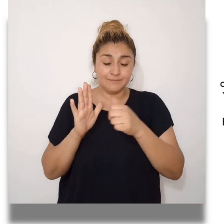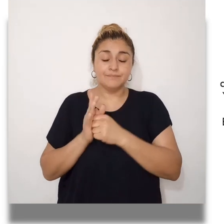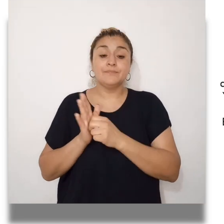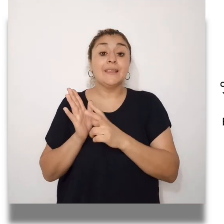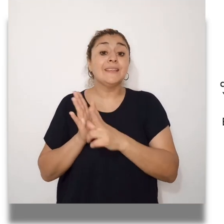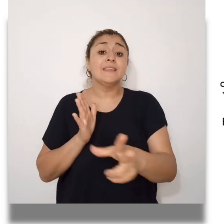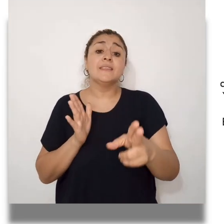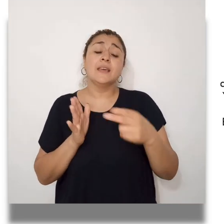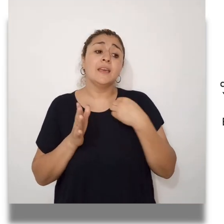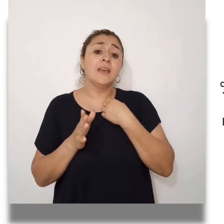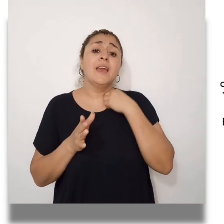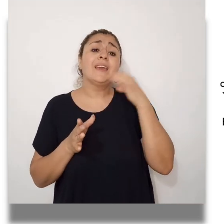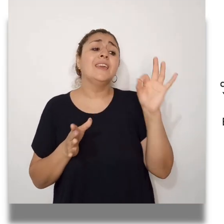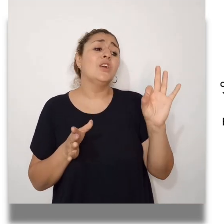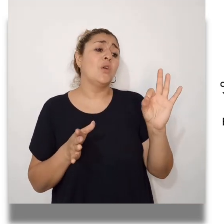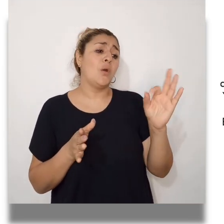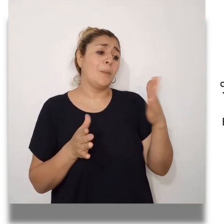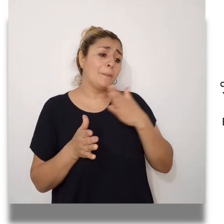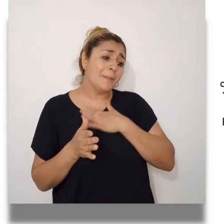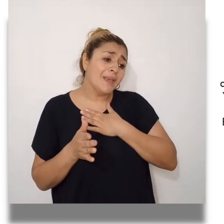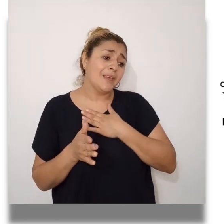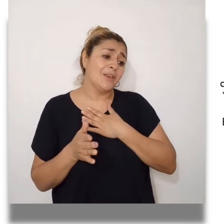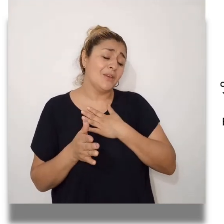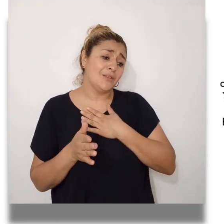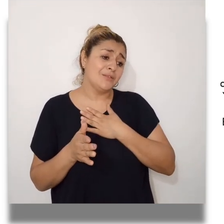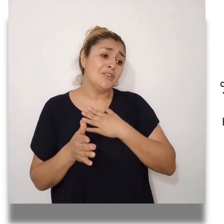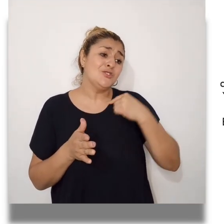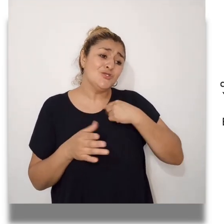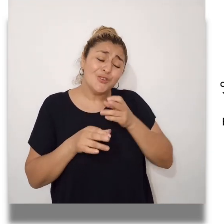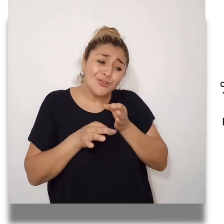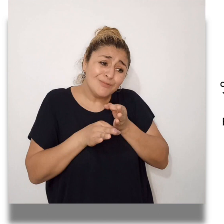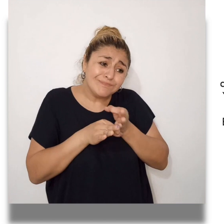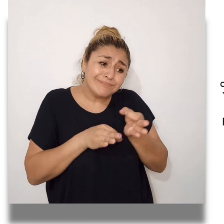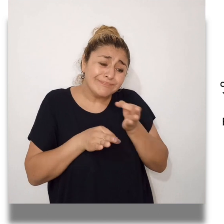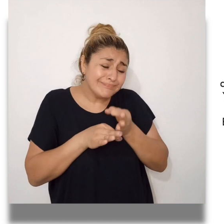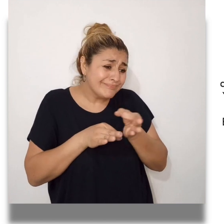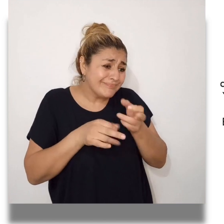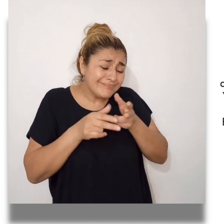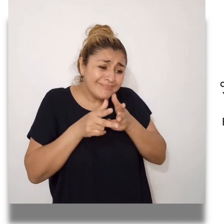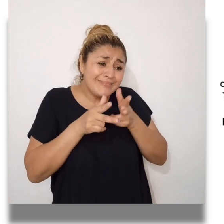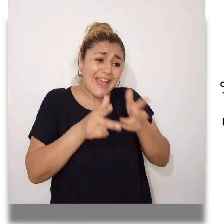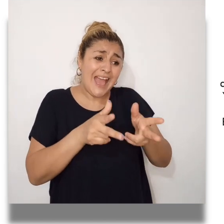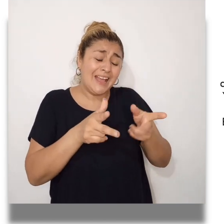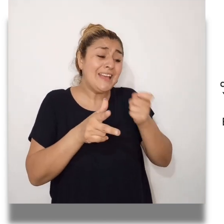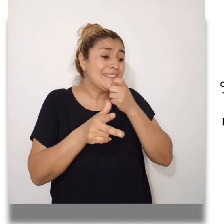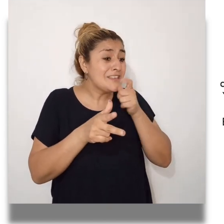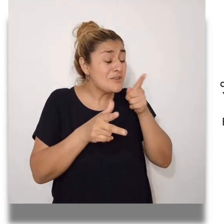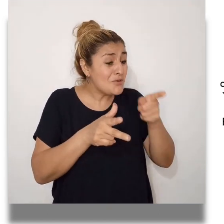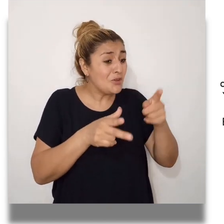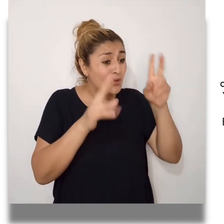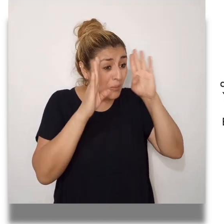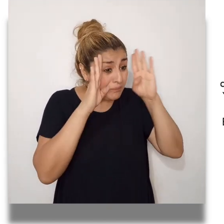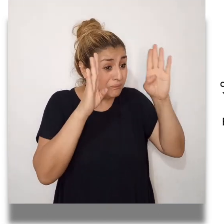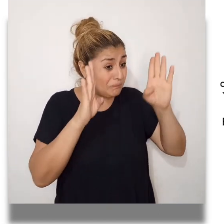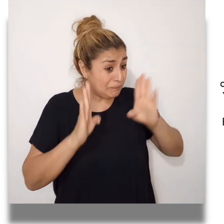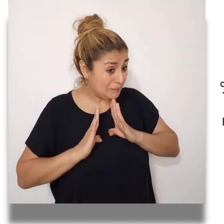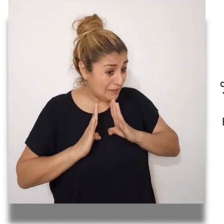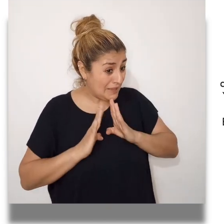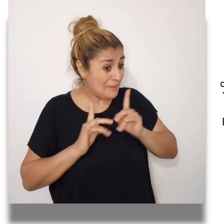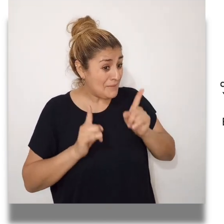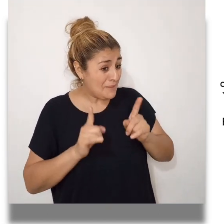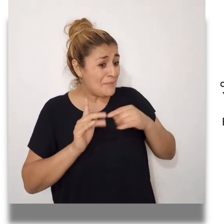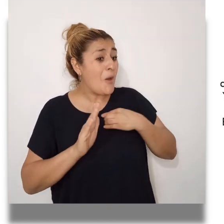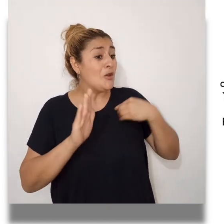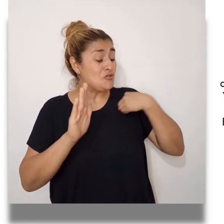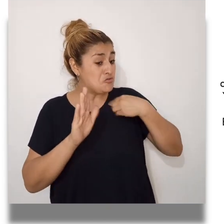Hijo mío, si recibieres mis palabras y mis mandamientos guardares dentro de